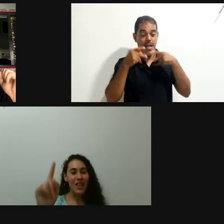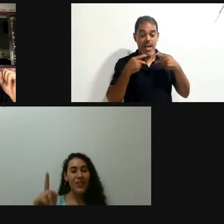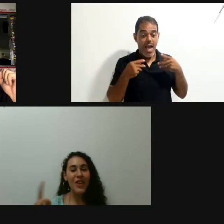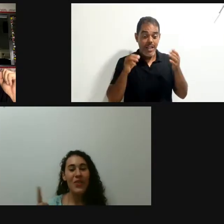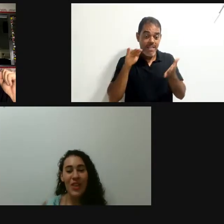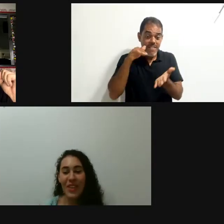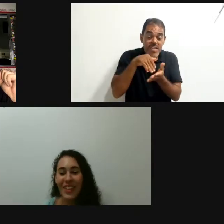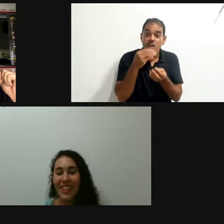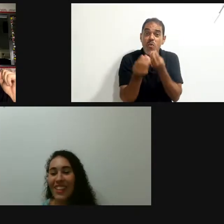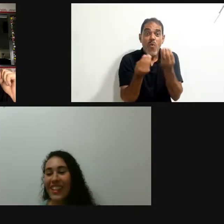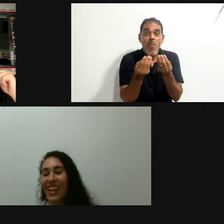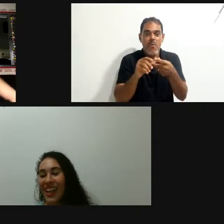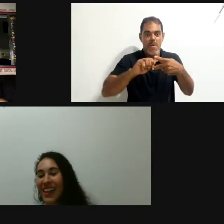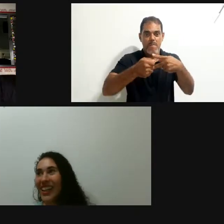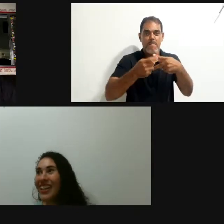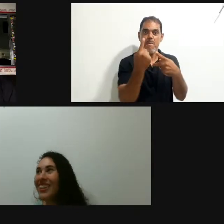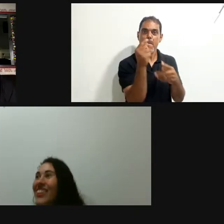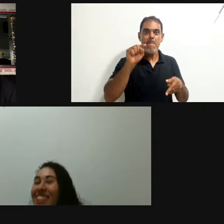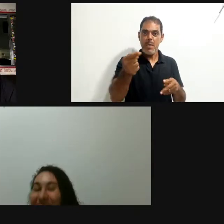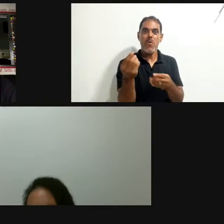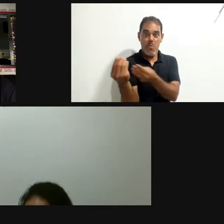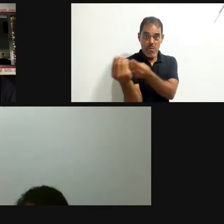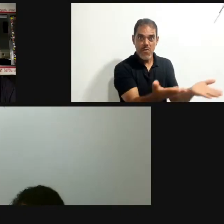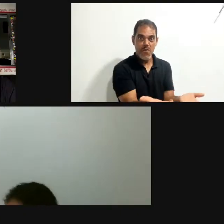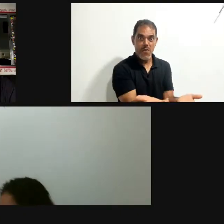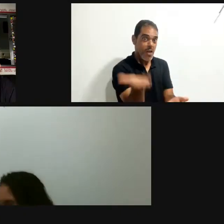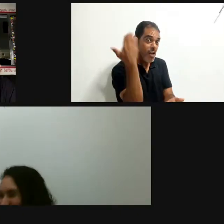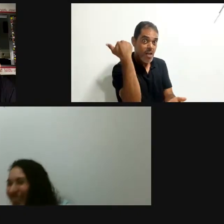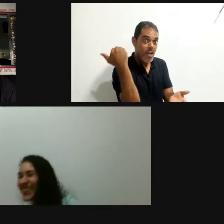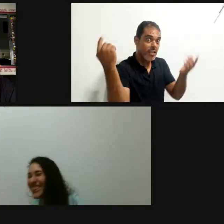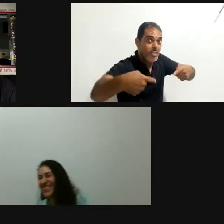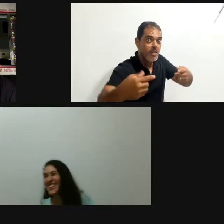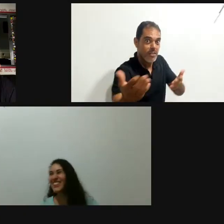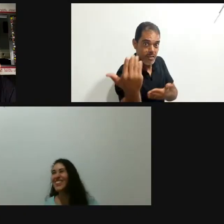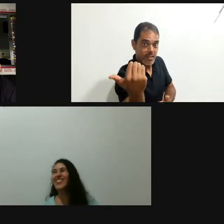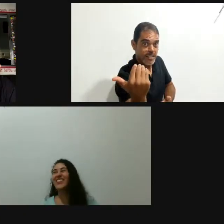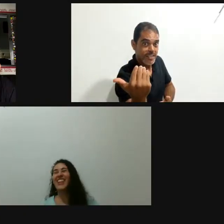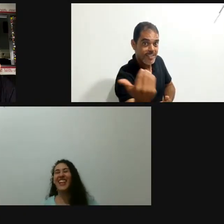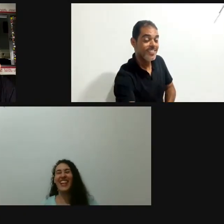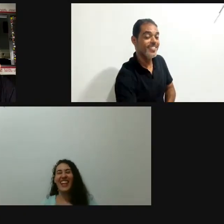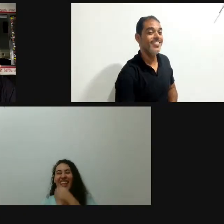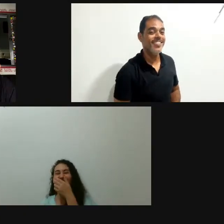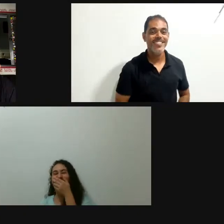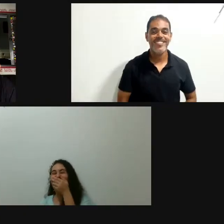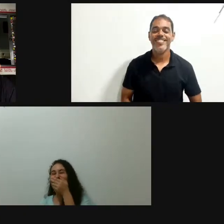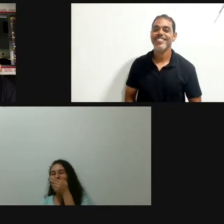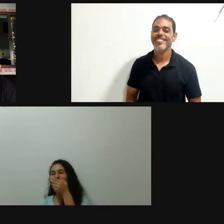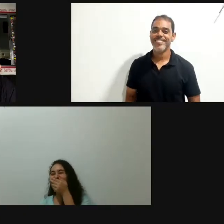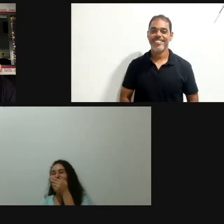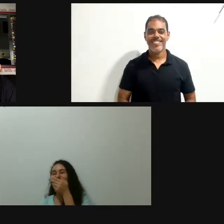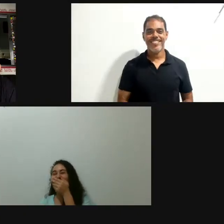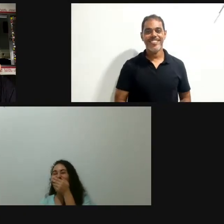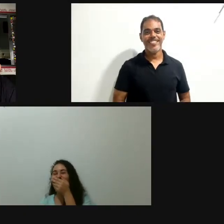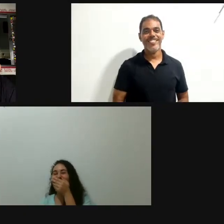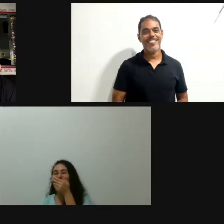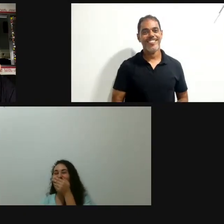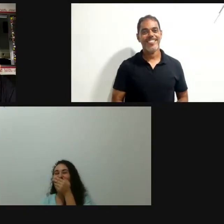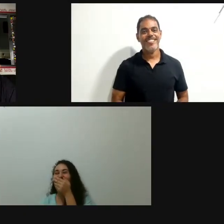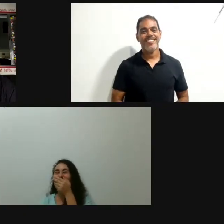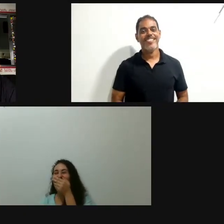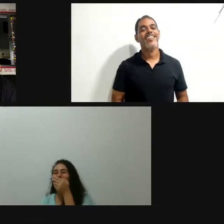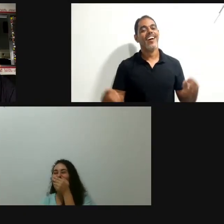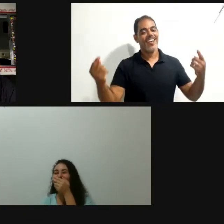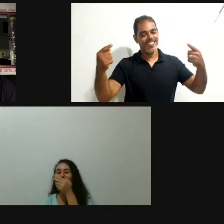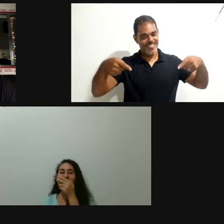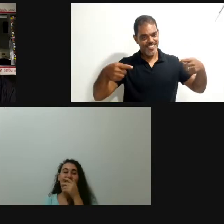É desafio, viu? que eu saio na sala.